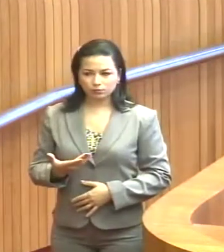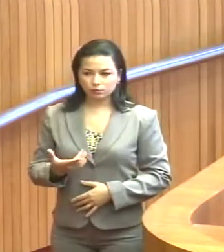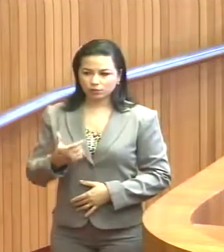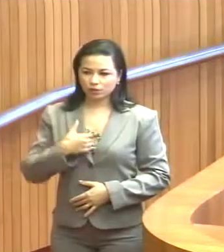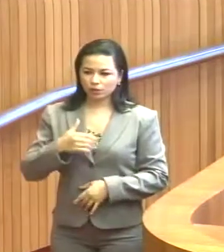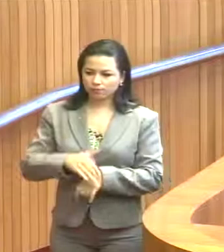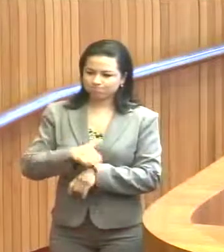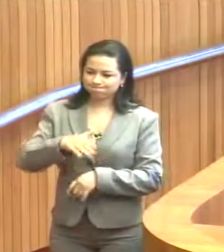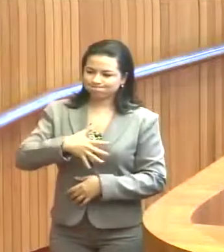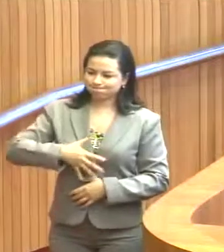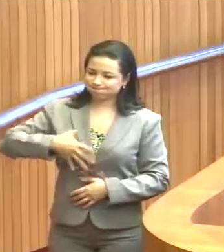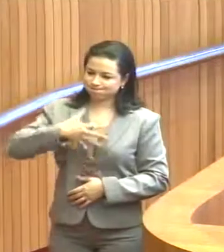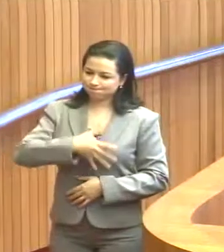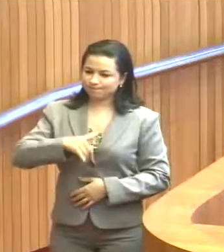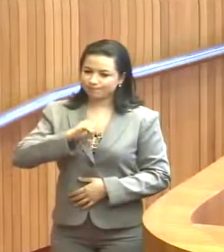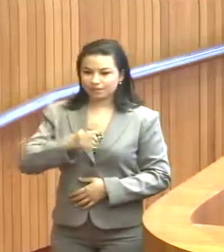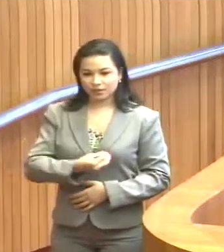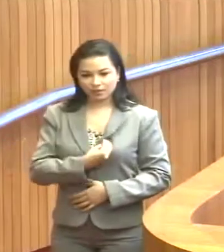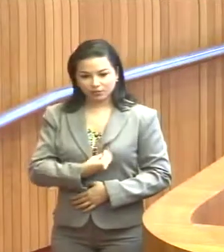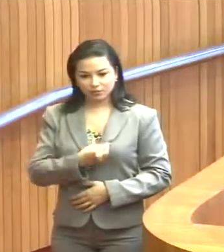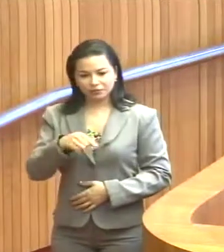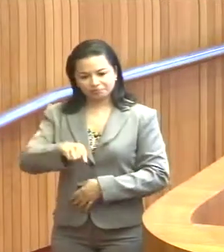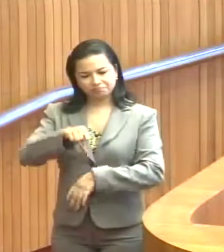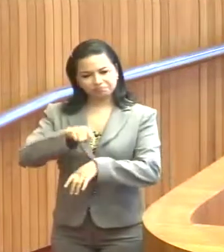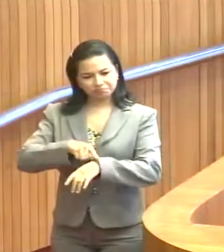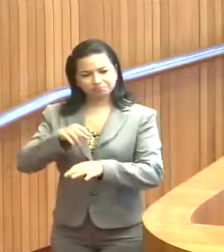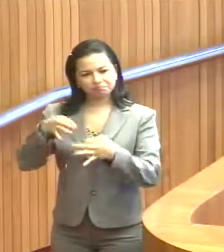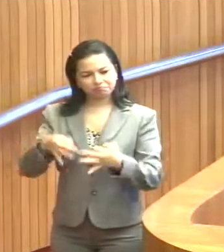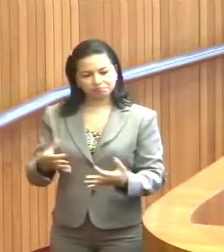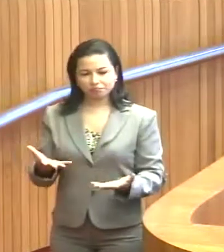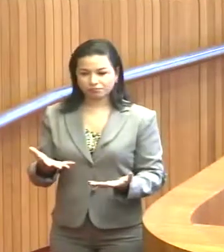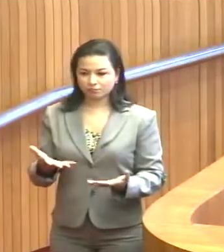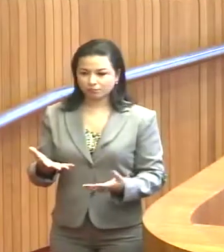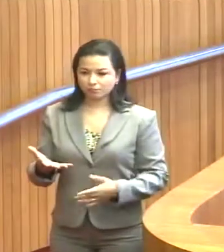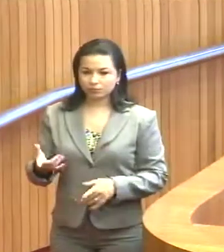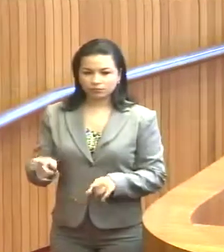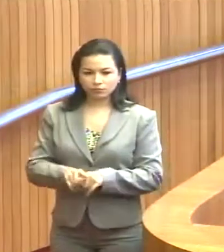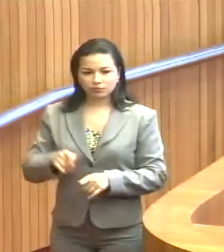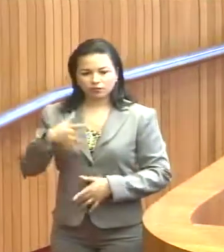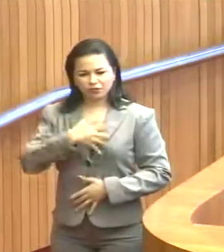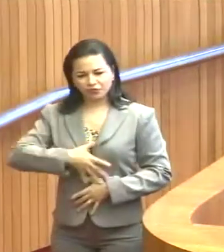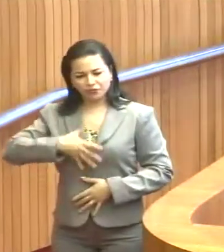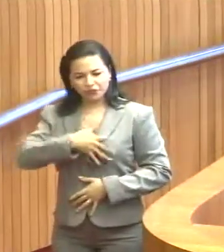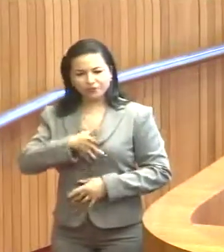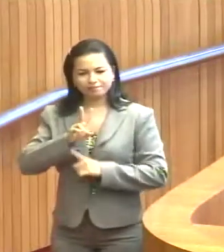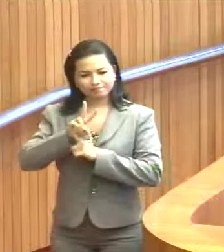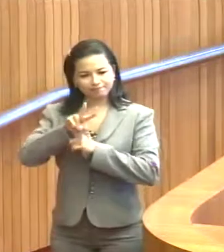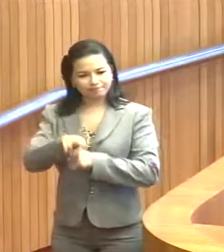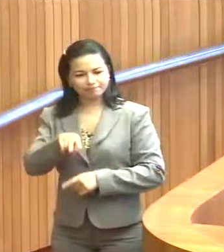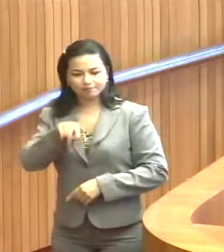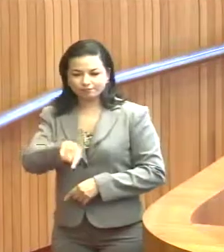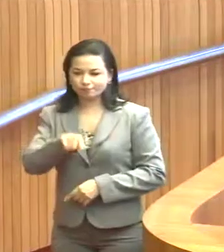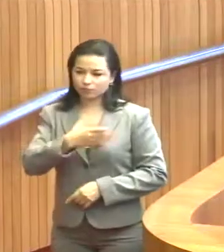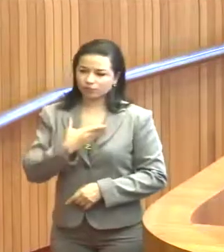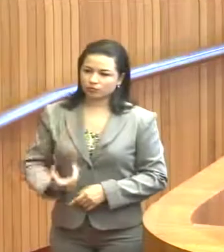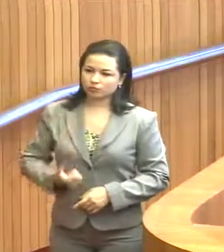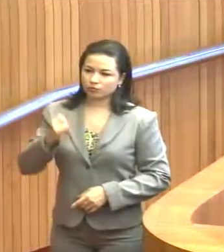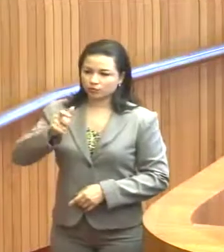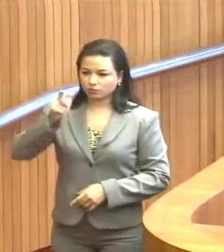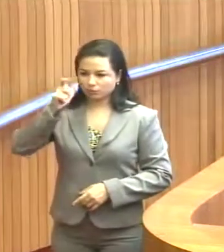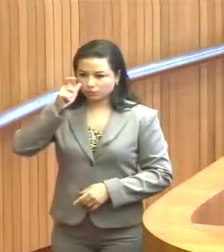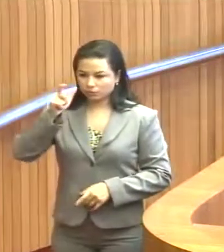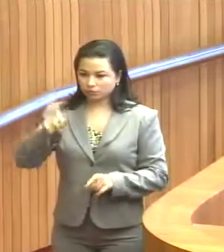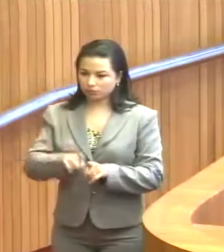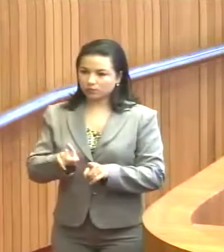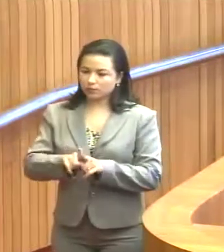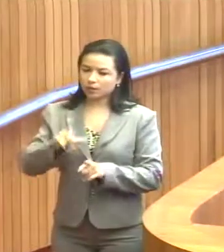sou muito feliz de ter vivido aquele momento. Eu sou muito feliz de ter acompanhado o governo de Dr. Jackson Lago, de